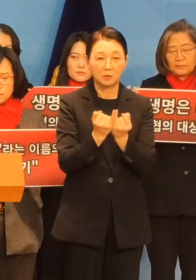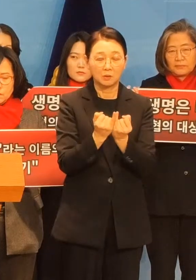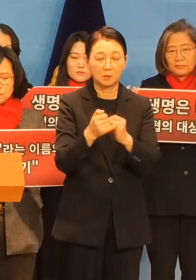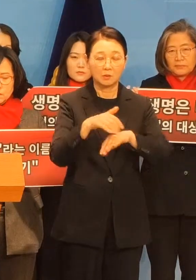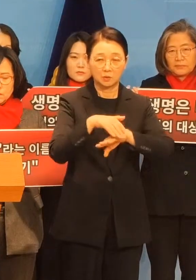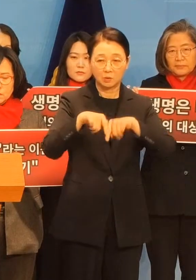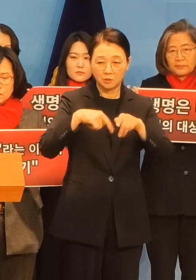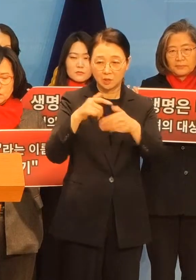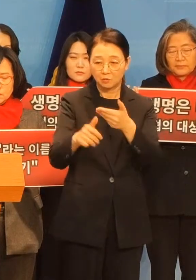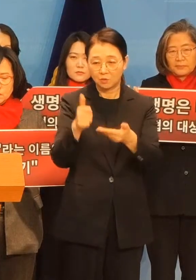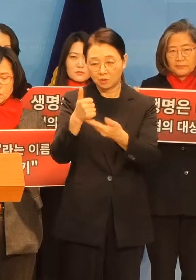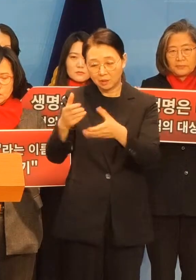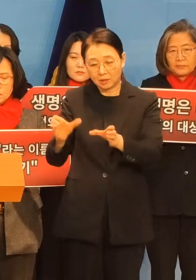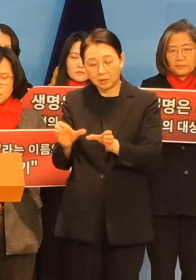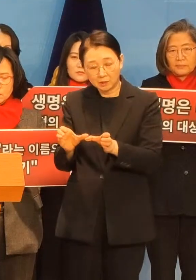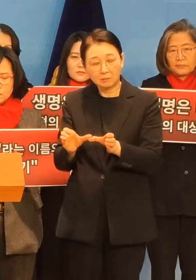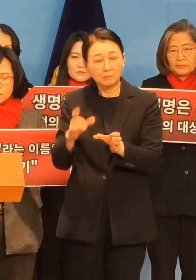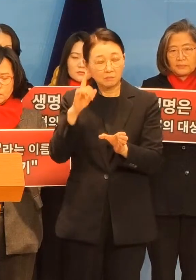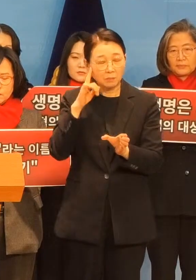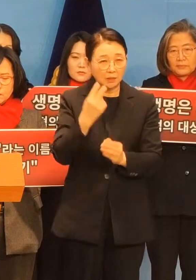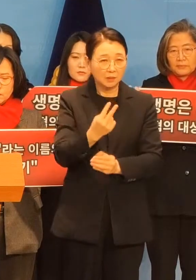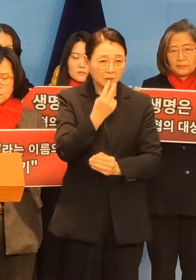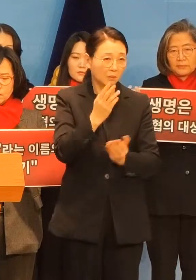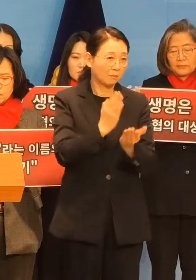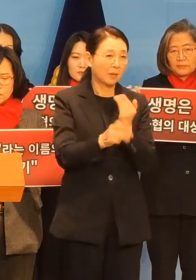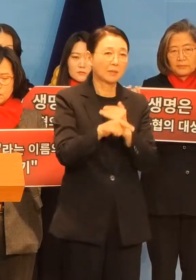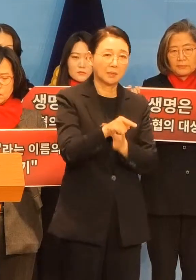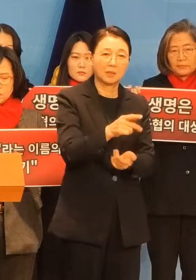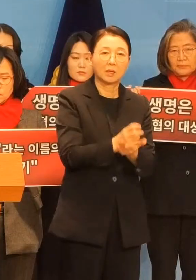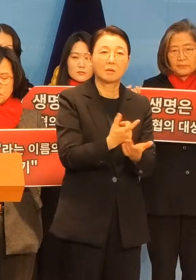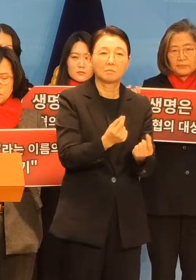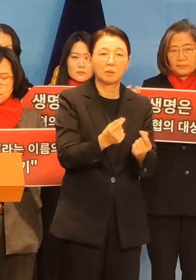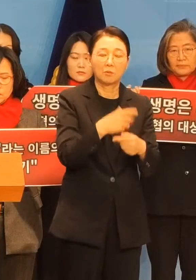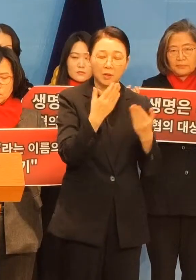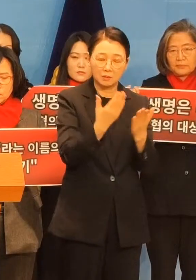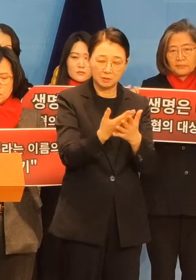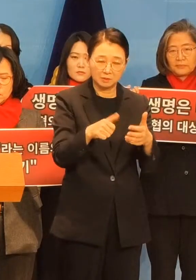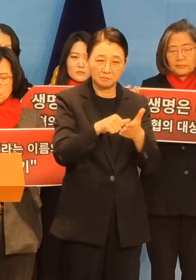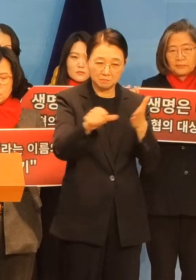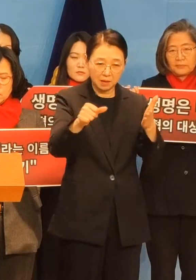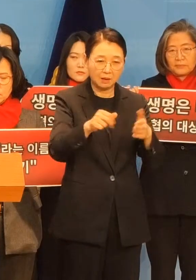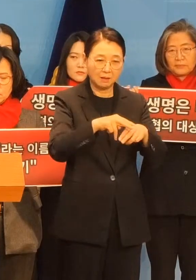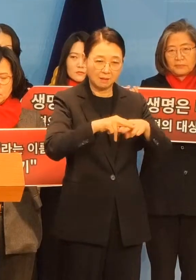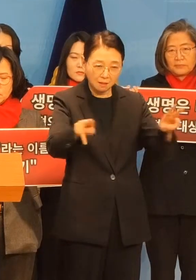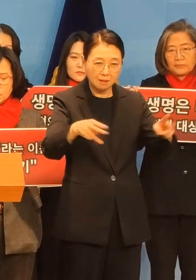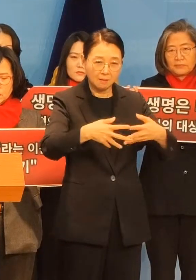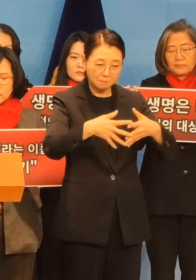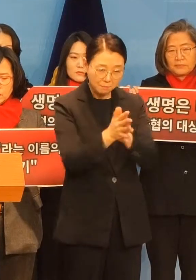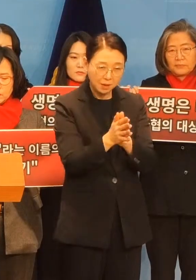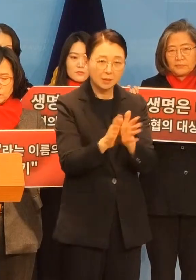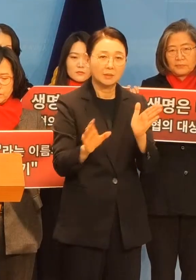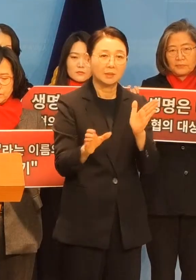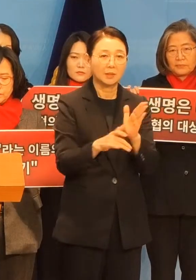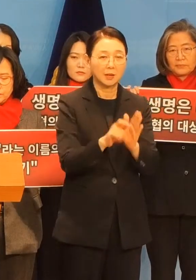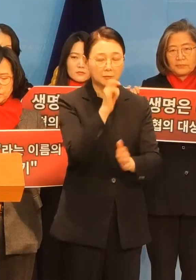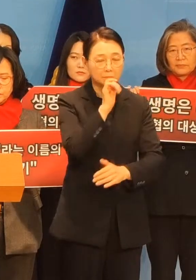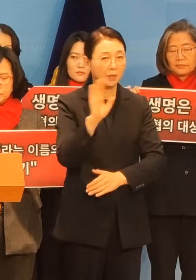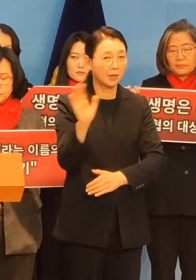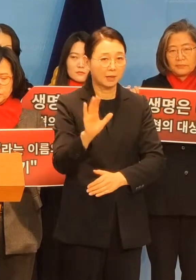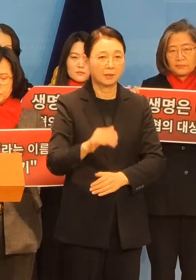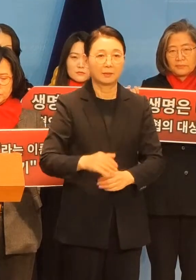경기여성정책기획위원회는 이 반생명적 입법이 완전히 철회, 폐기될 때까지 침묵하지 않을